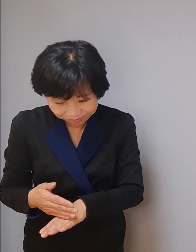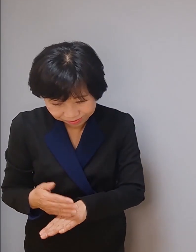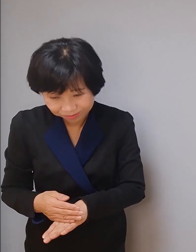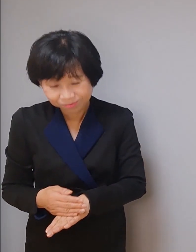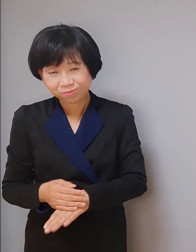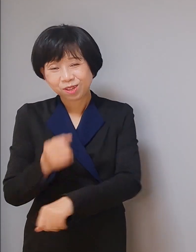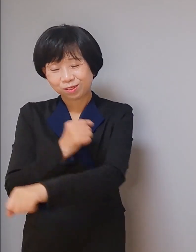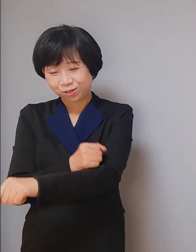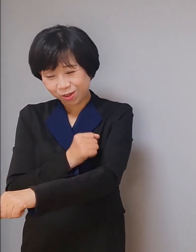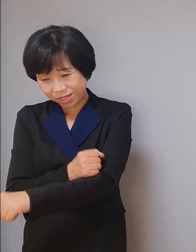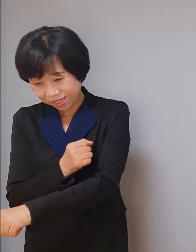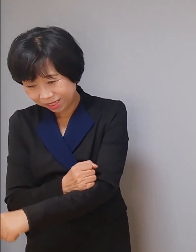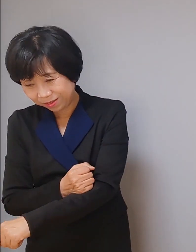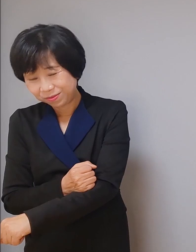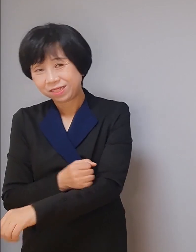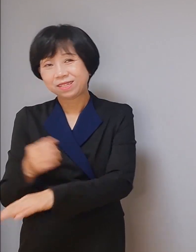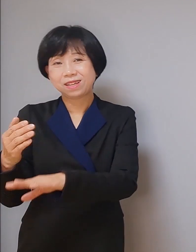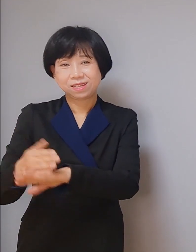애쓰셨습니다. 네, 감사합니다.